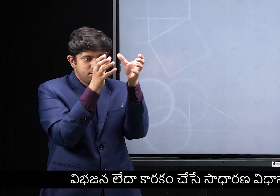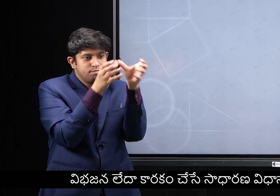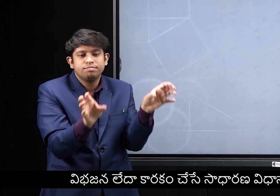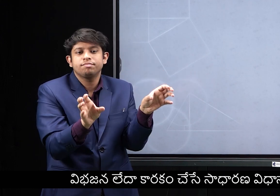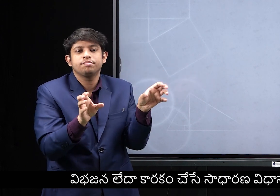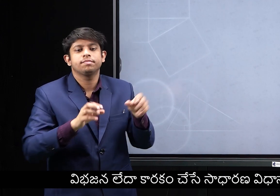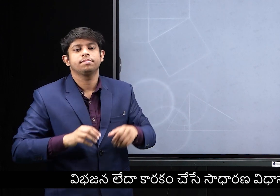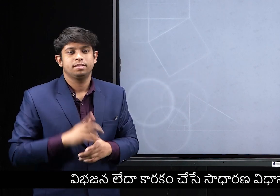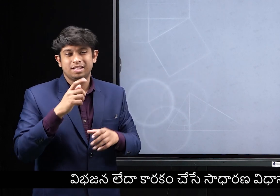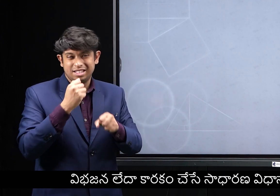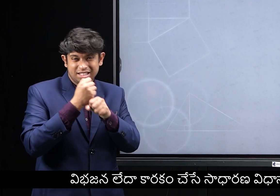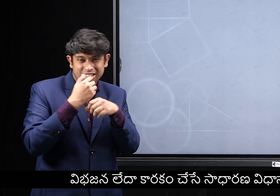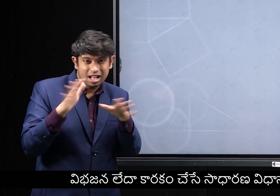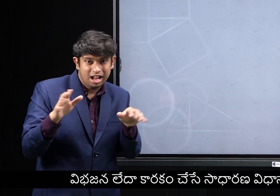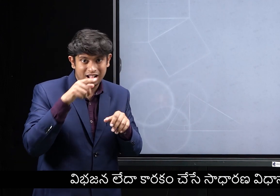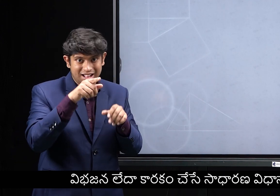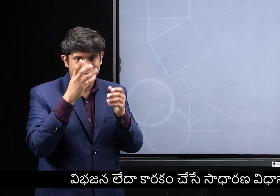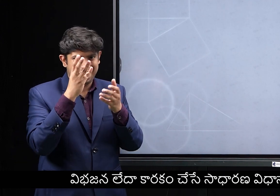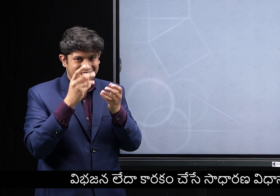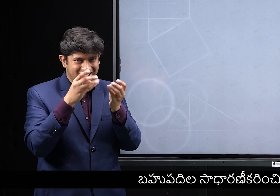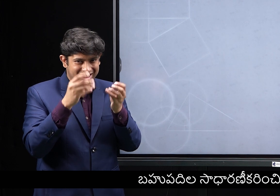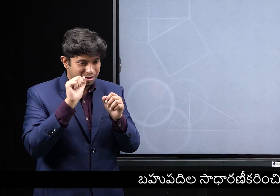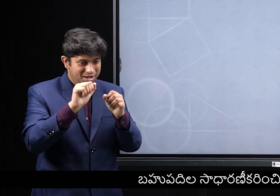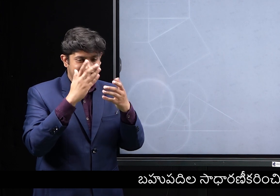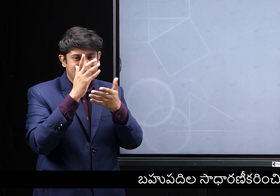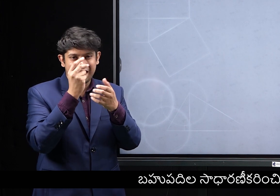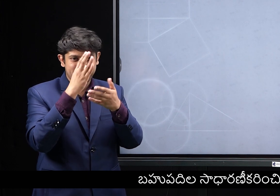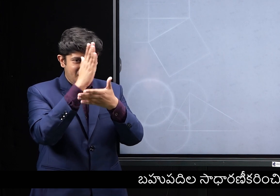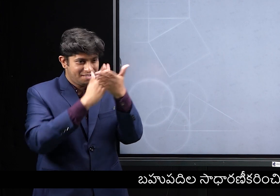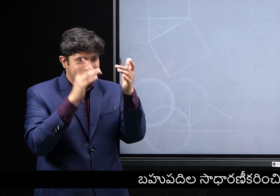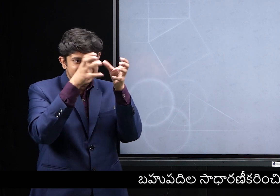చేసే సాధారణ విధానాన్ని నేర్చుకుంటాము. బహుపదుల సాధారణీకరించిన కారకం